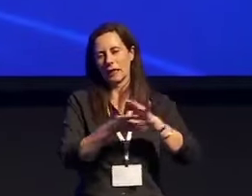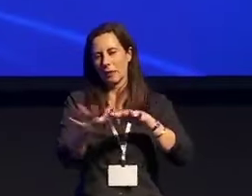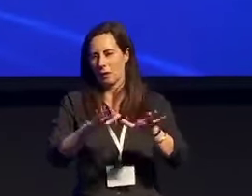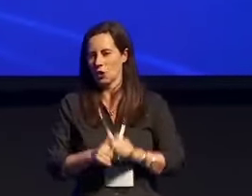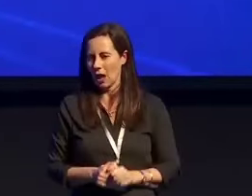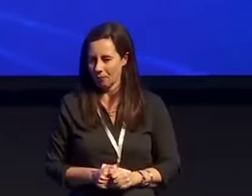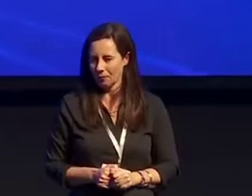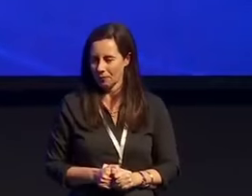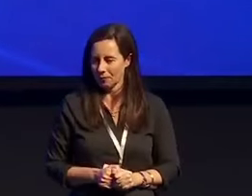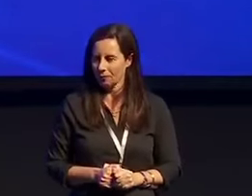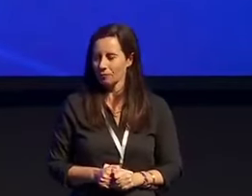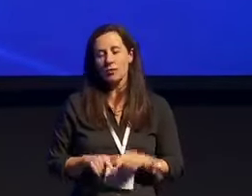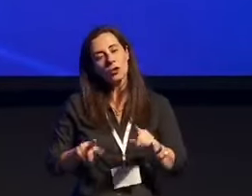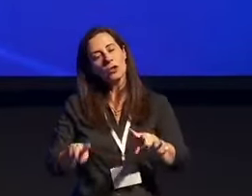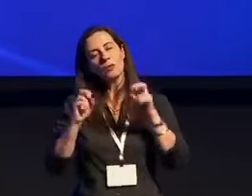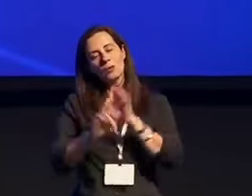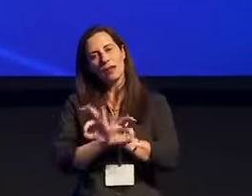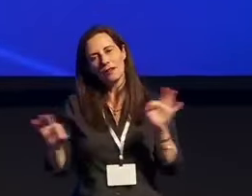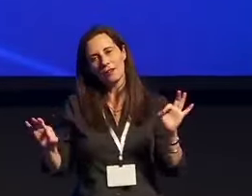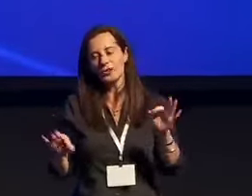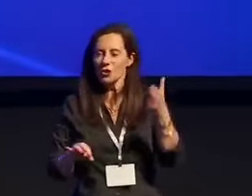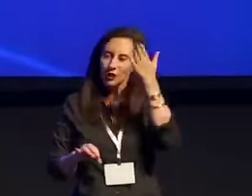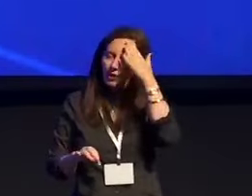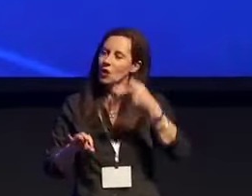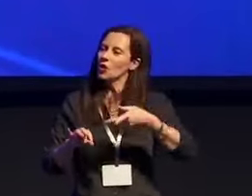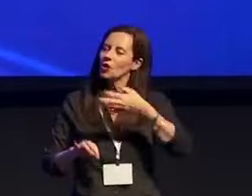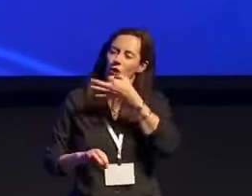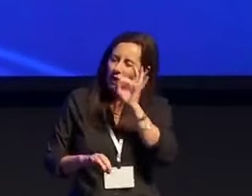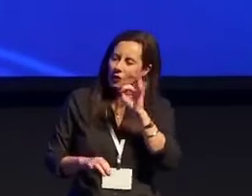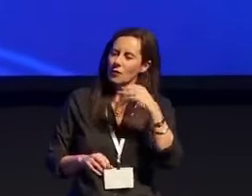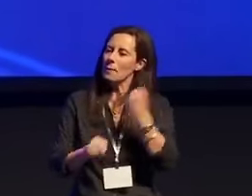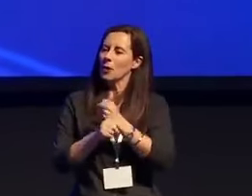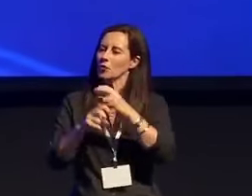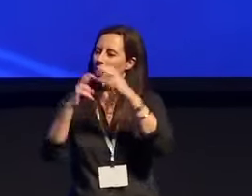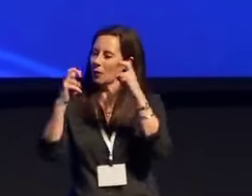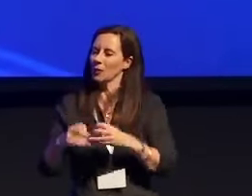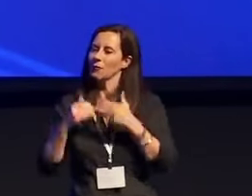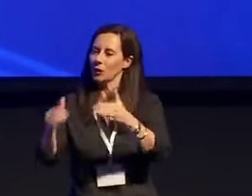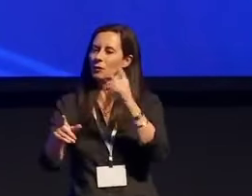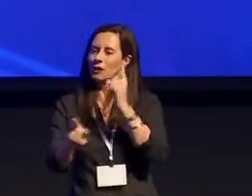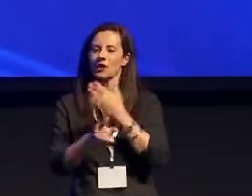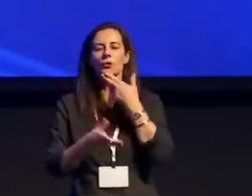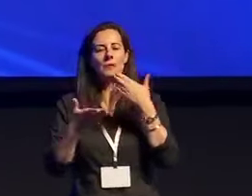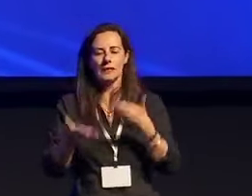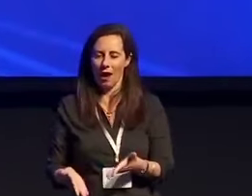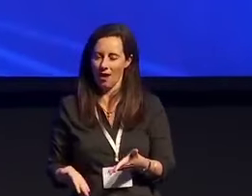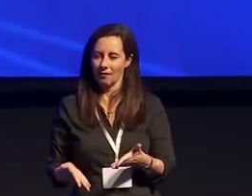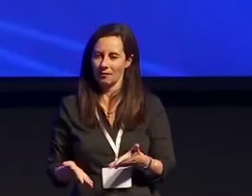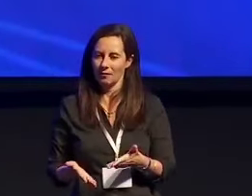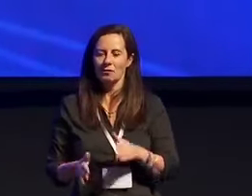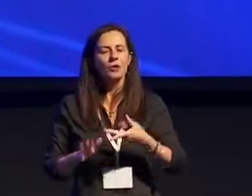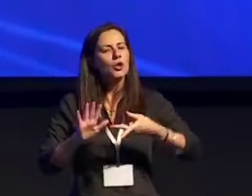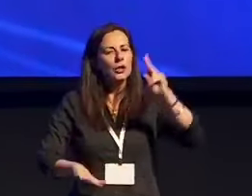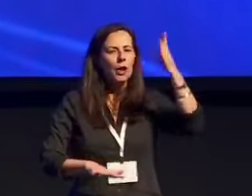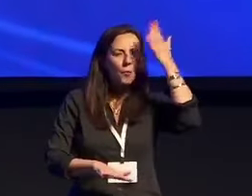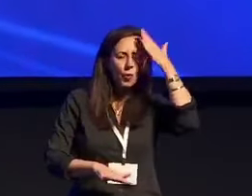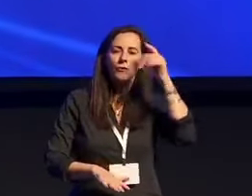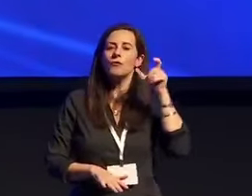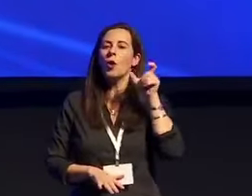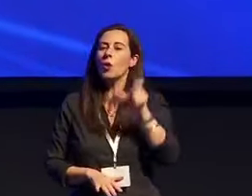ממשלה. זו הזדמנות נהדרת שתכירו יותר טוב פעילות העמותה בקידום הנגישות בישראל, הגברת המודעות